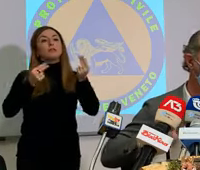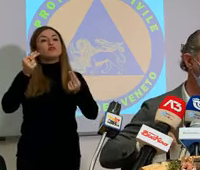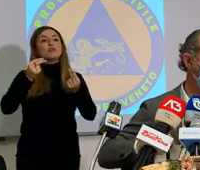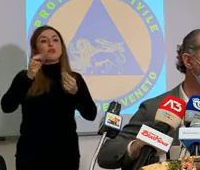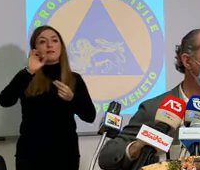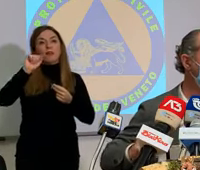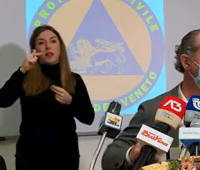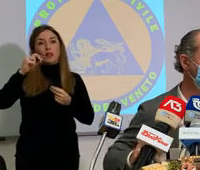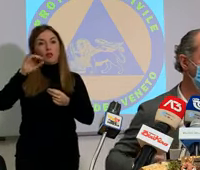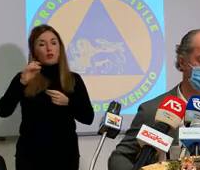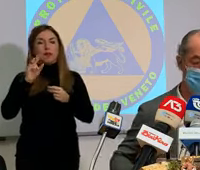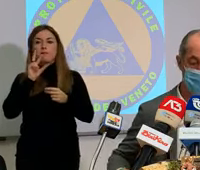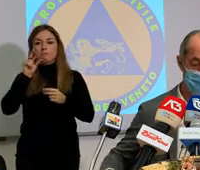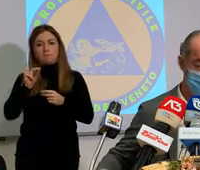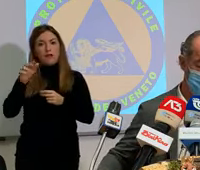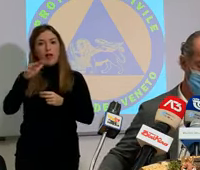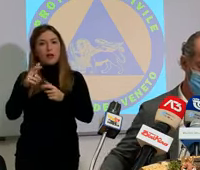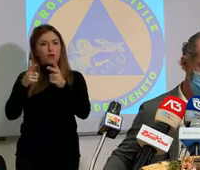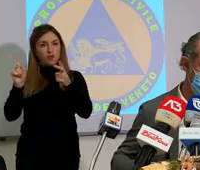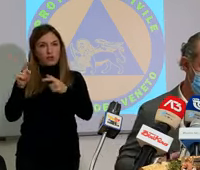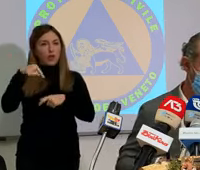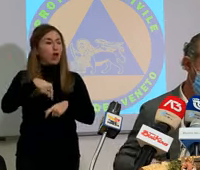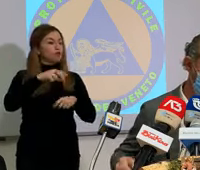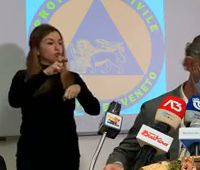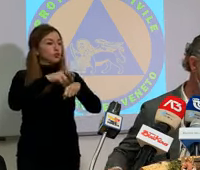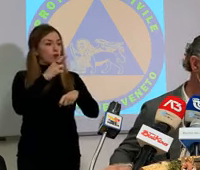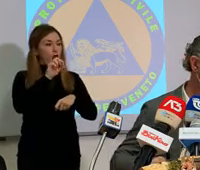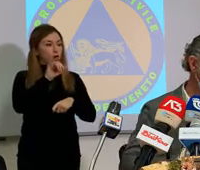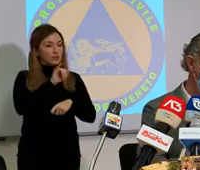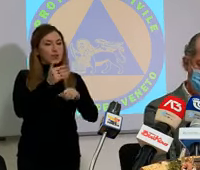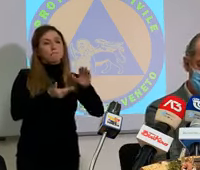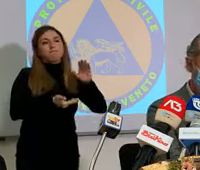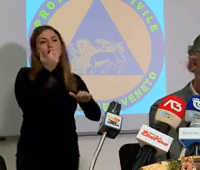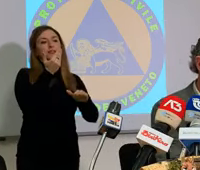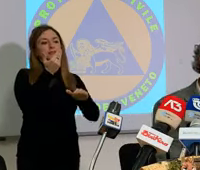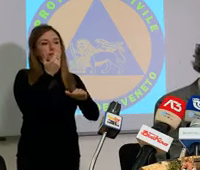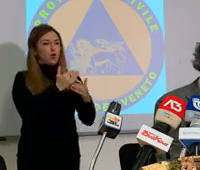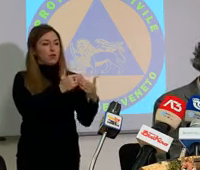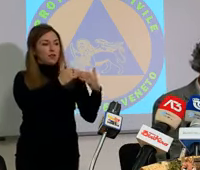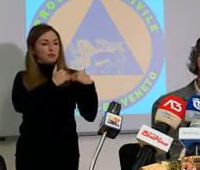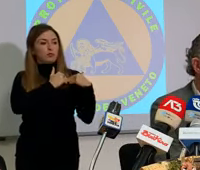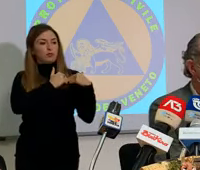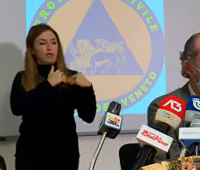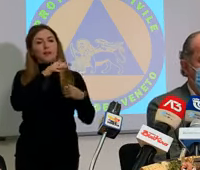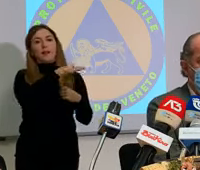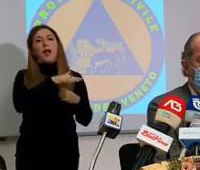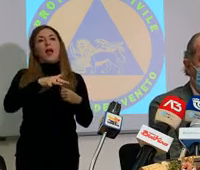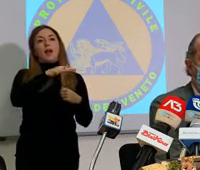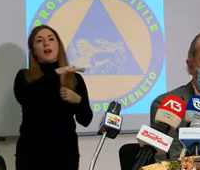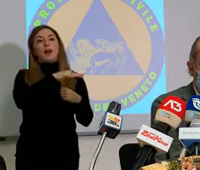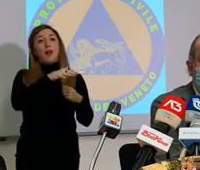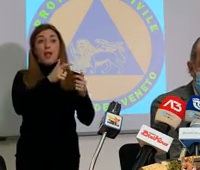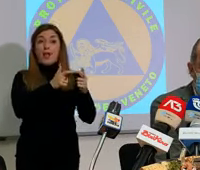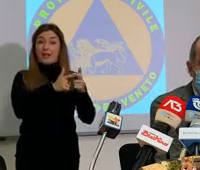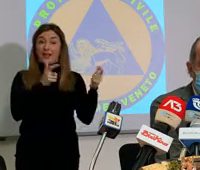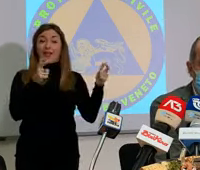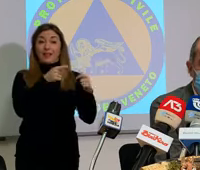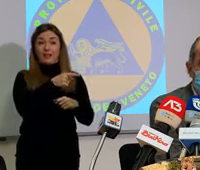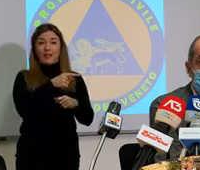critica oggi c'è il dottor rosi che è massimo esponente responsabile di questa partita per l'area critica